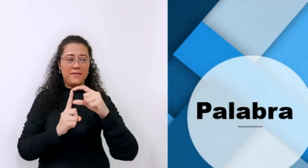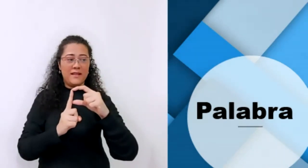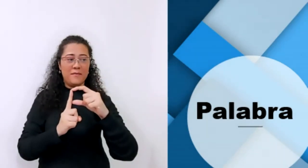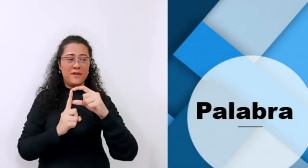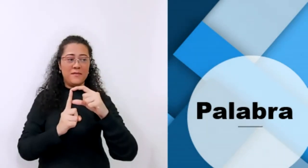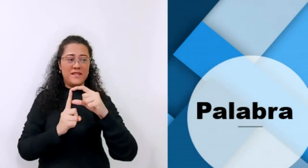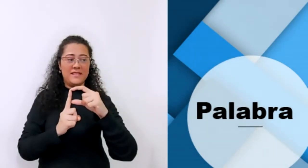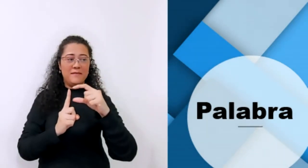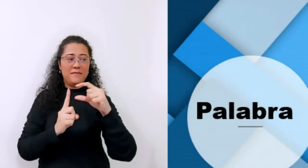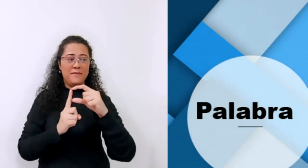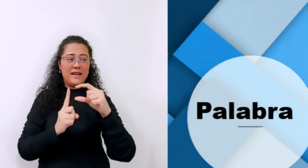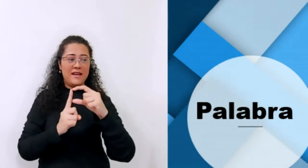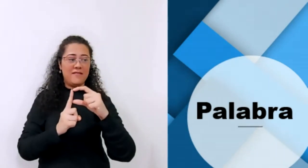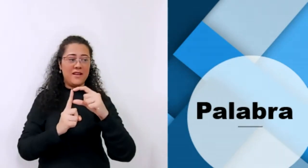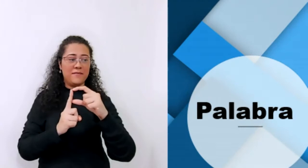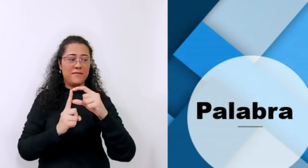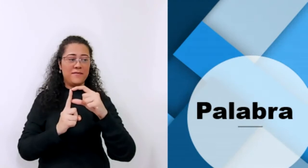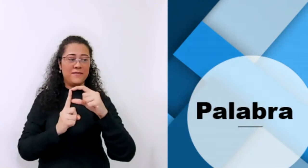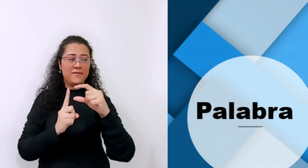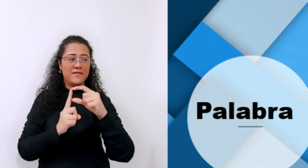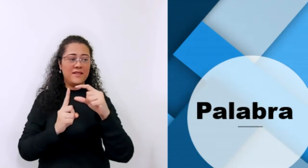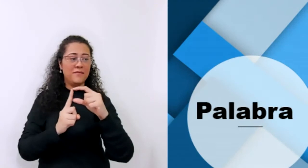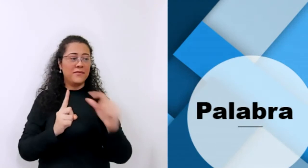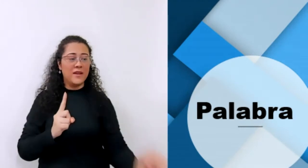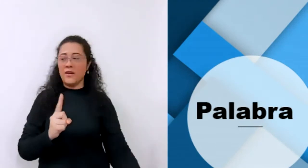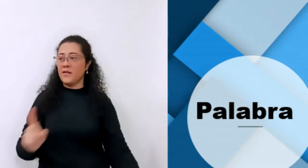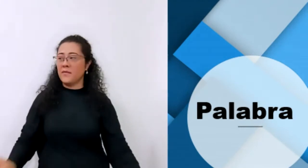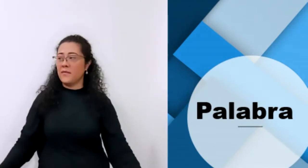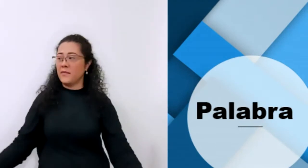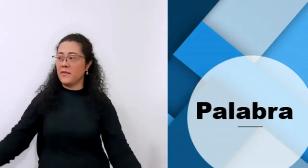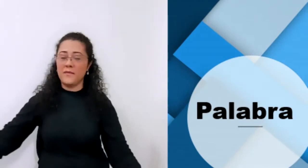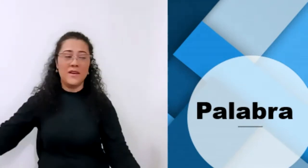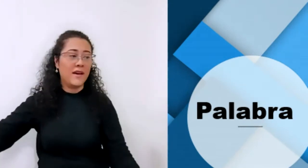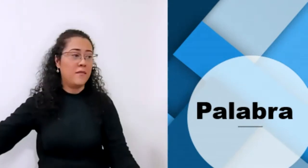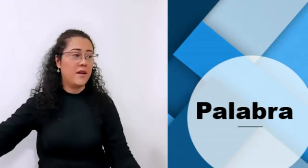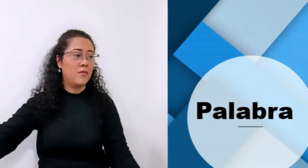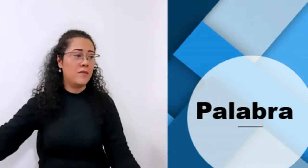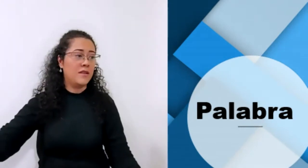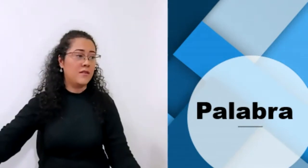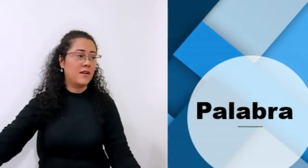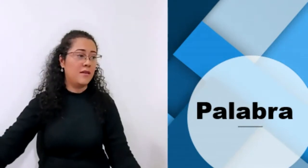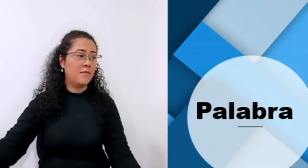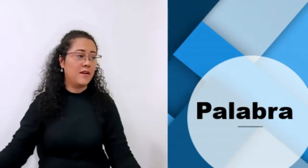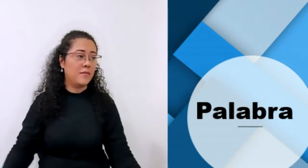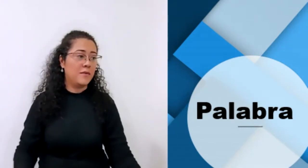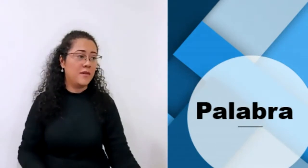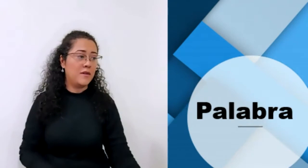la ponemos así. Palabra. ¿Sí? Voy a cambiar un momento aquí para poder verlos